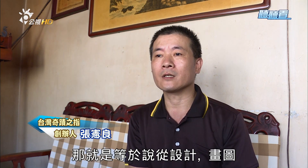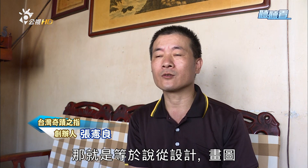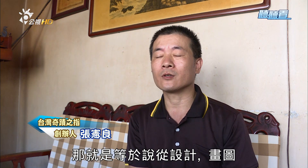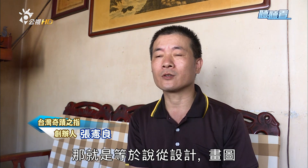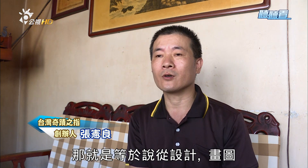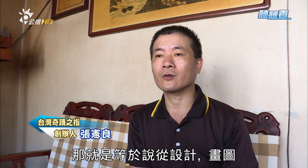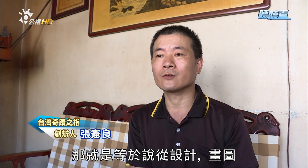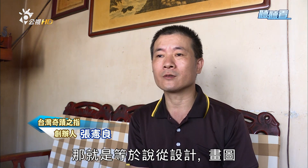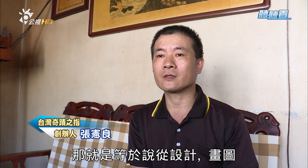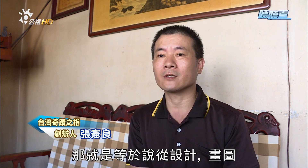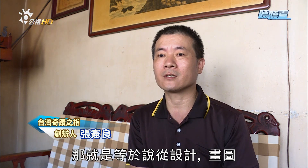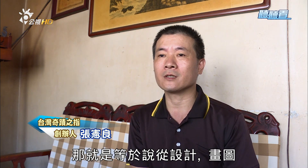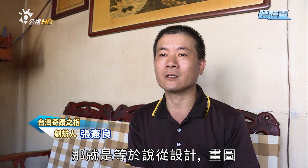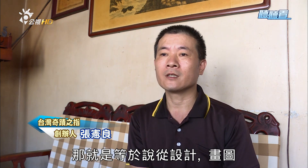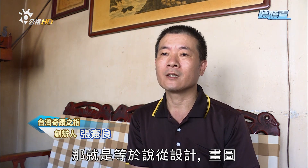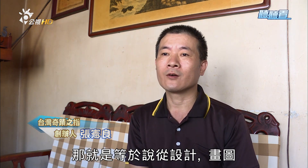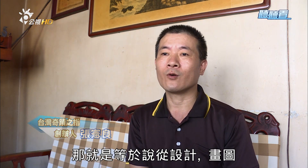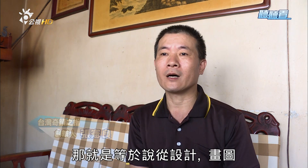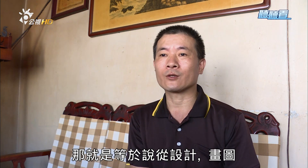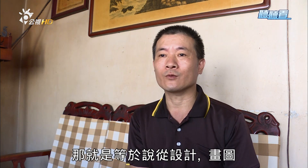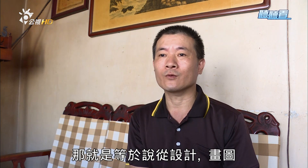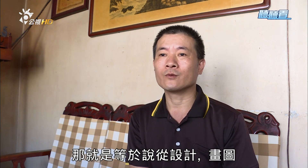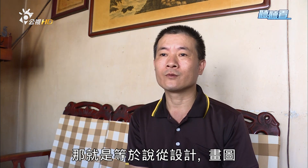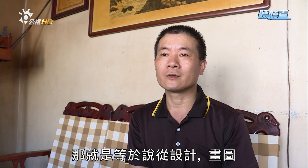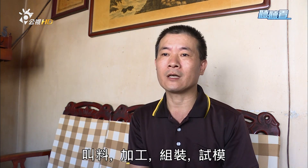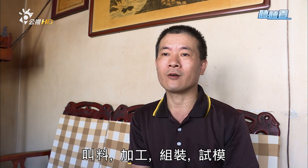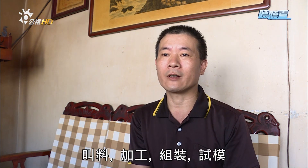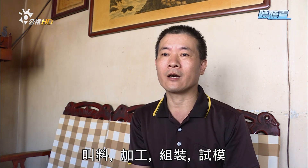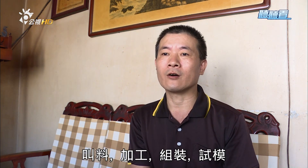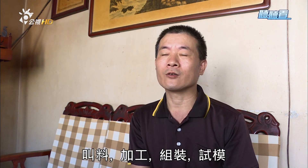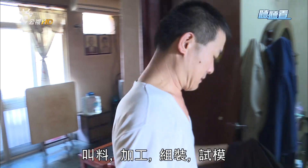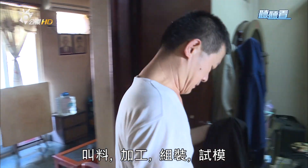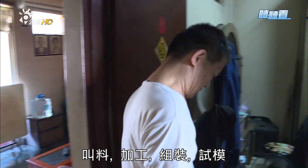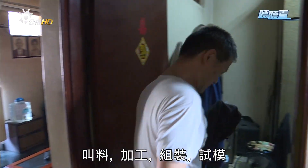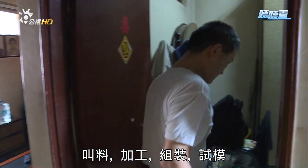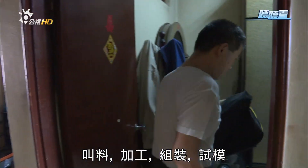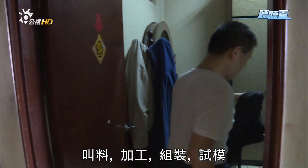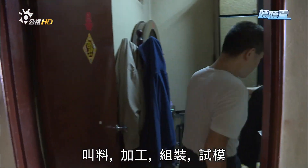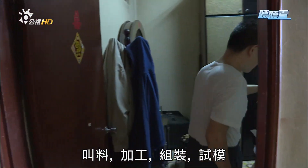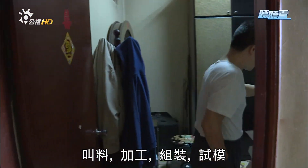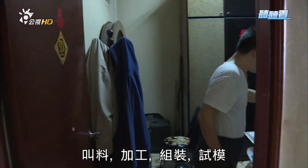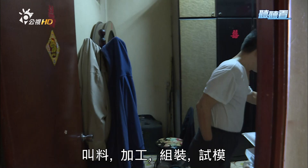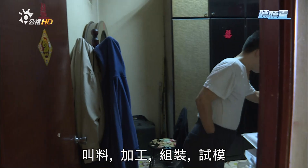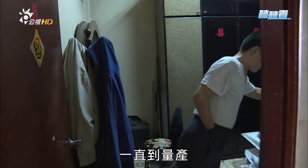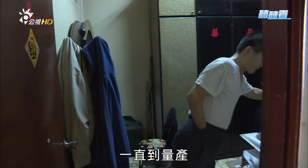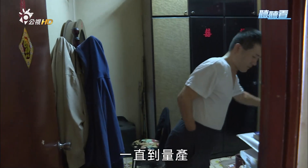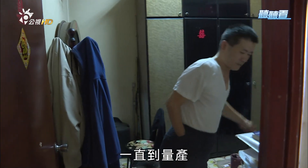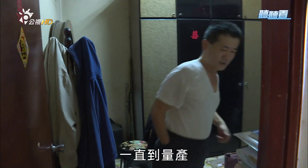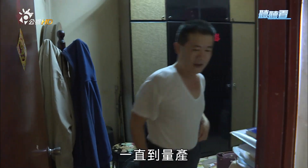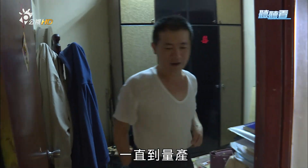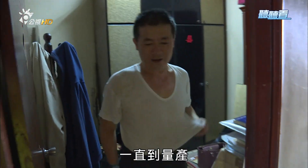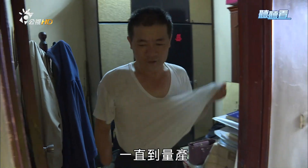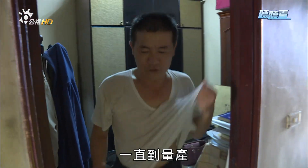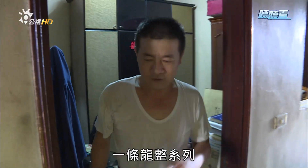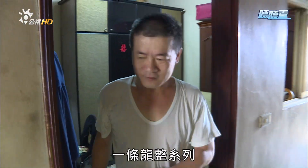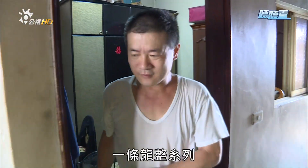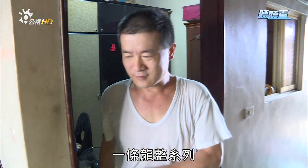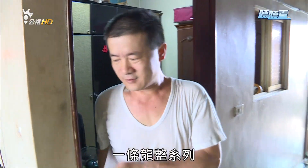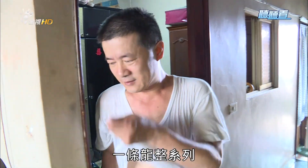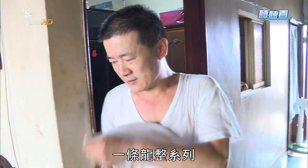说从设计、画图、胶料、加工、组装、试模，一直到量产，一条龙整系列都